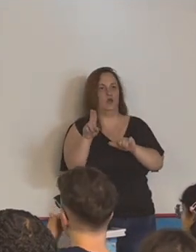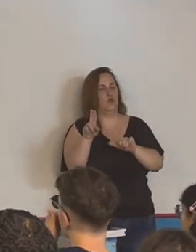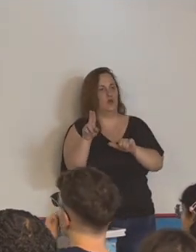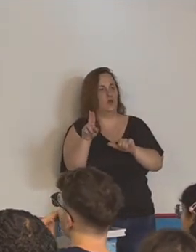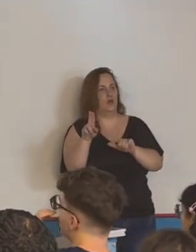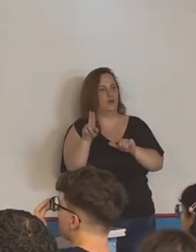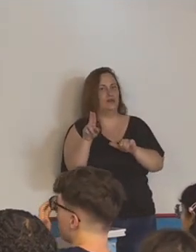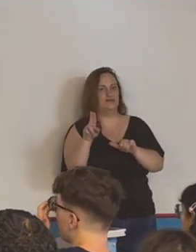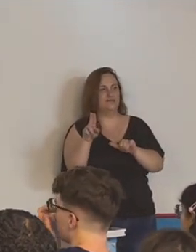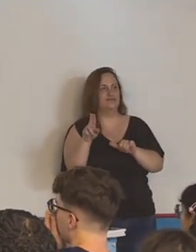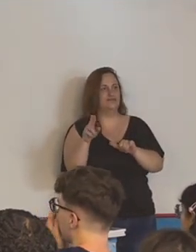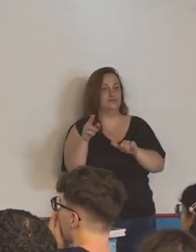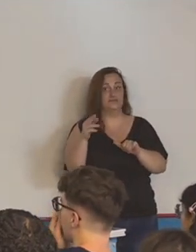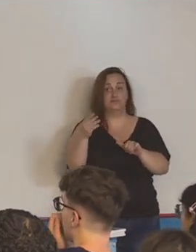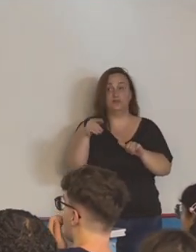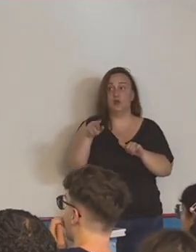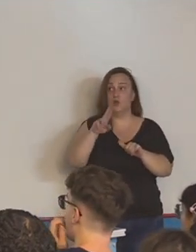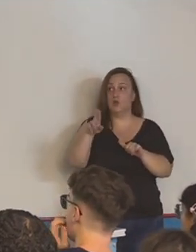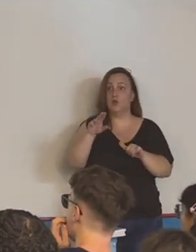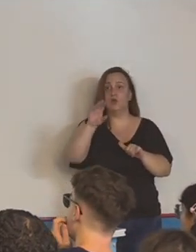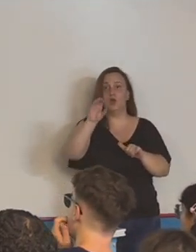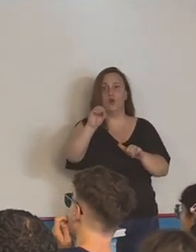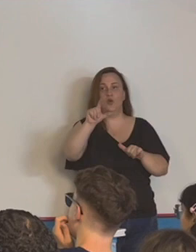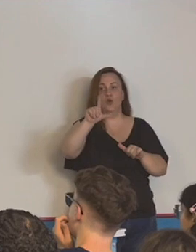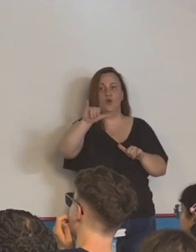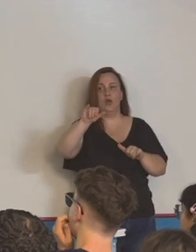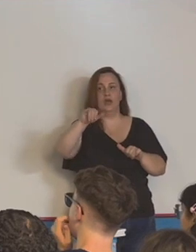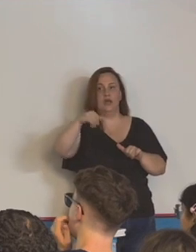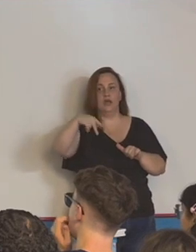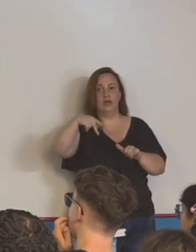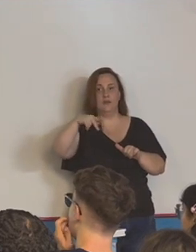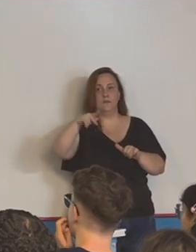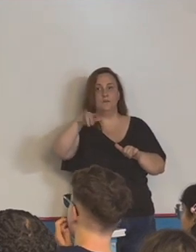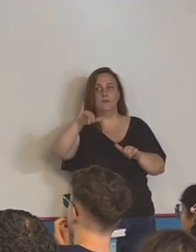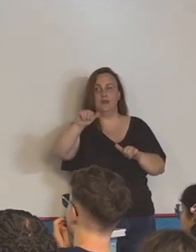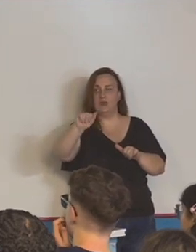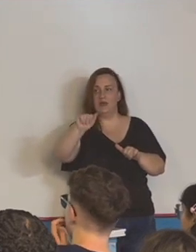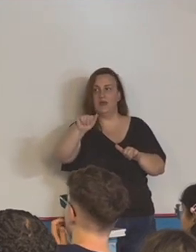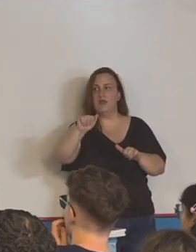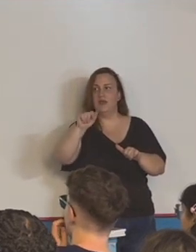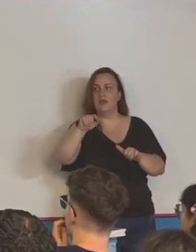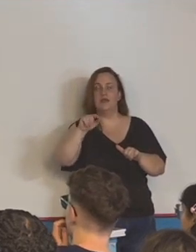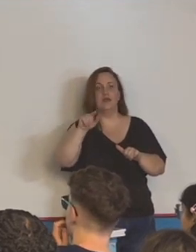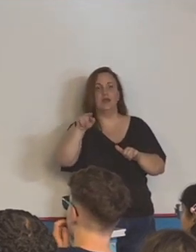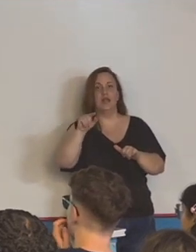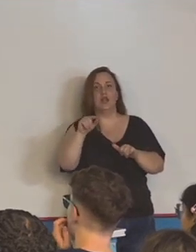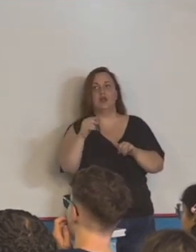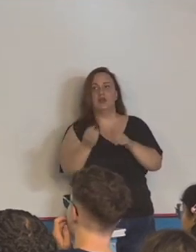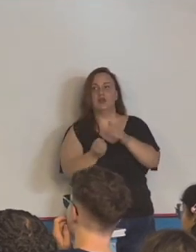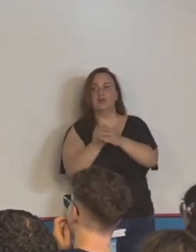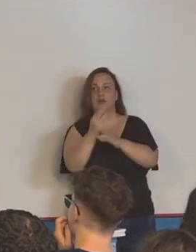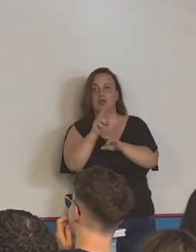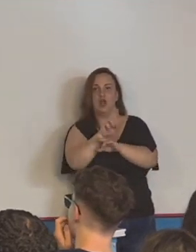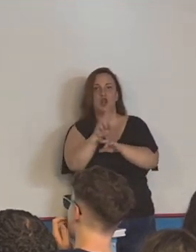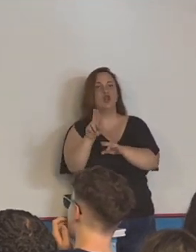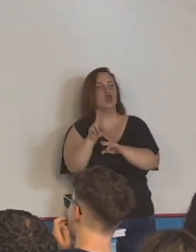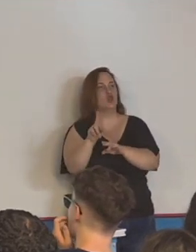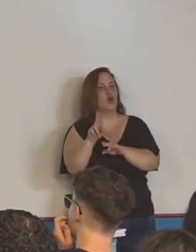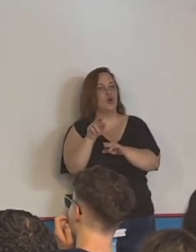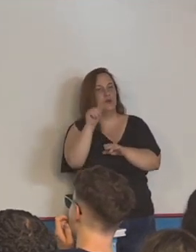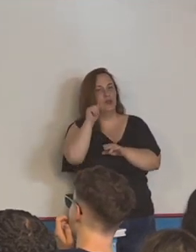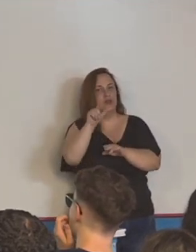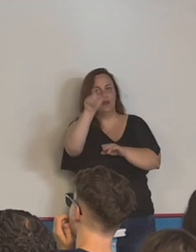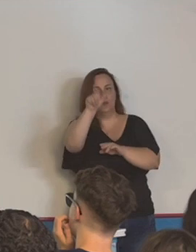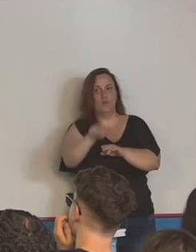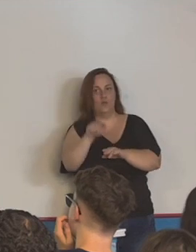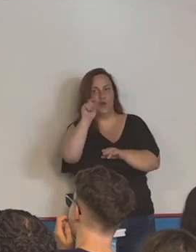dessa pintura, que chama Olympia, para o nome da serviçal. Descobriram o nome dela, e essa tela,